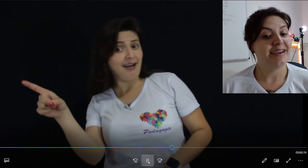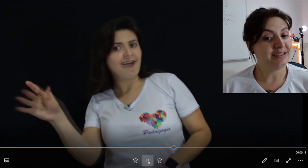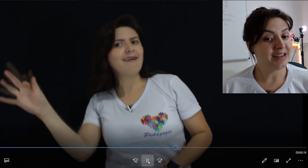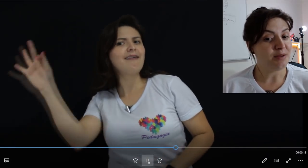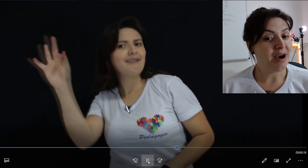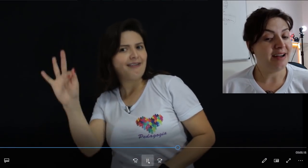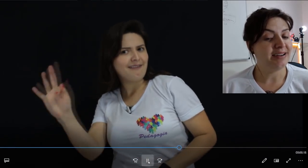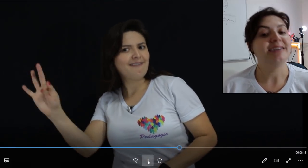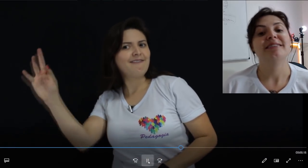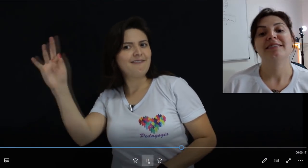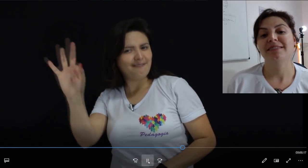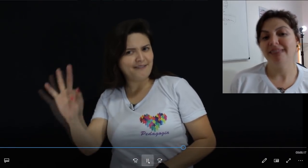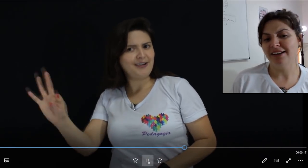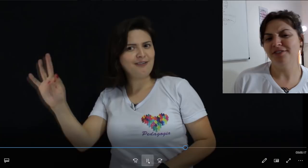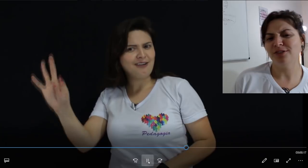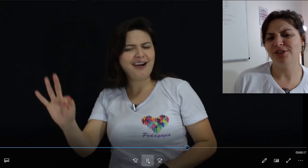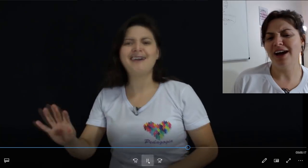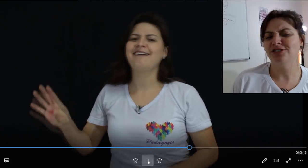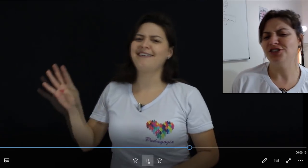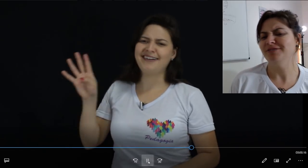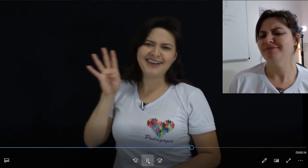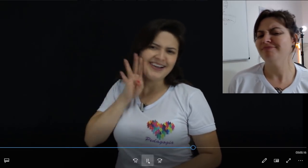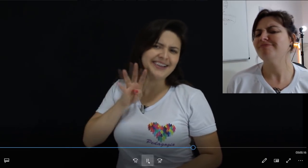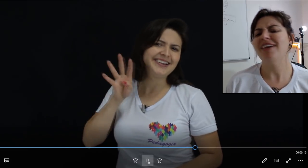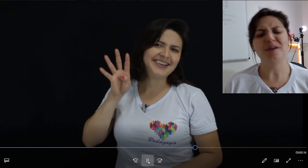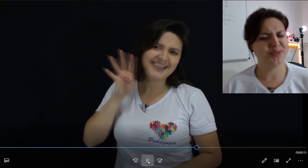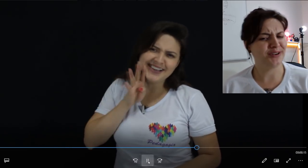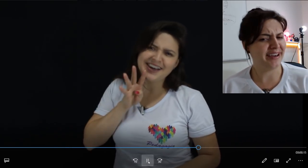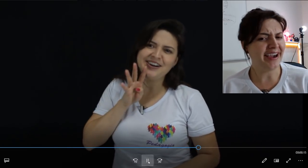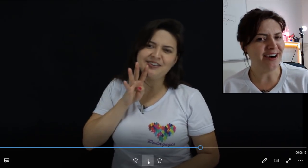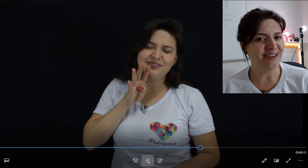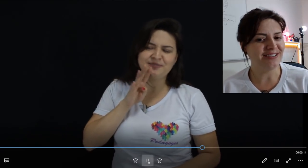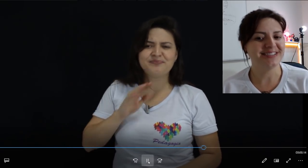Ele trabalha lá na faculdade. É muito legal.